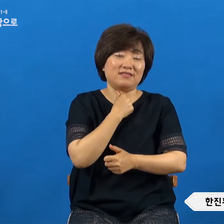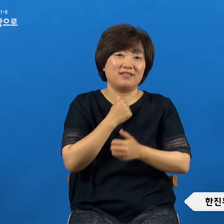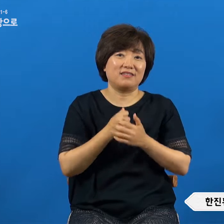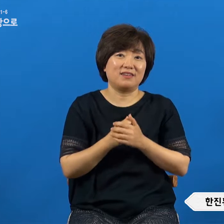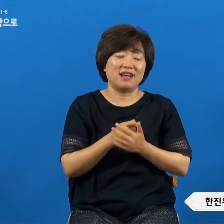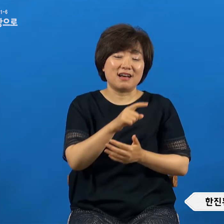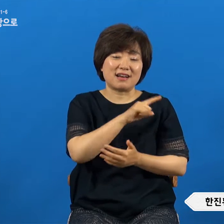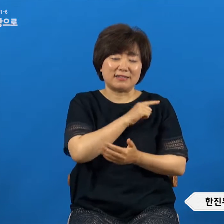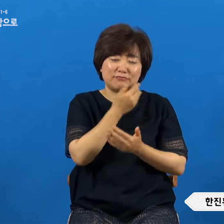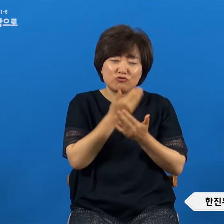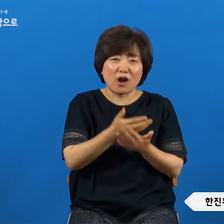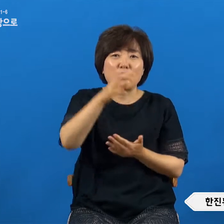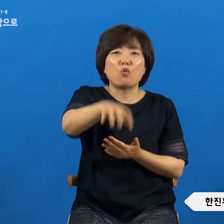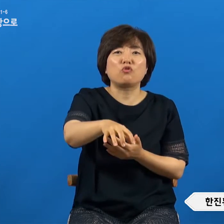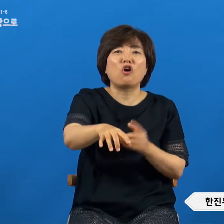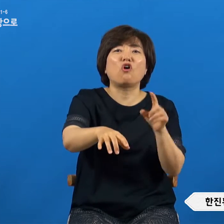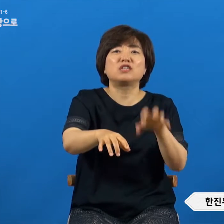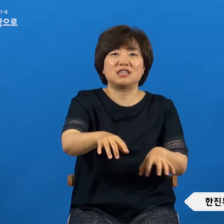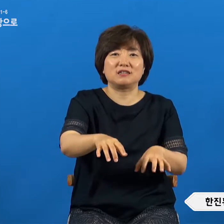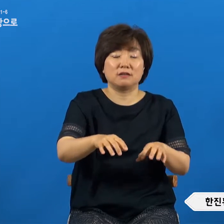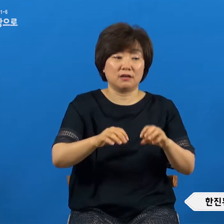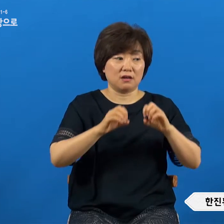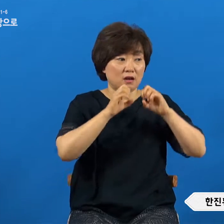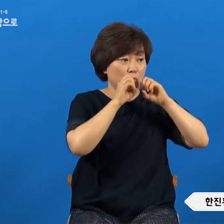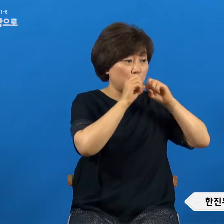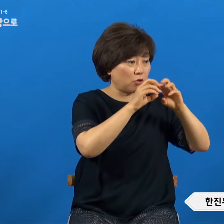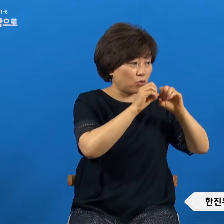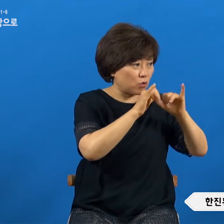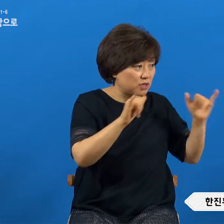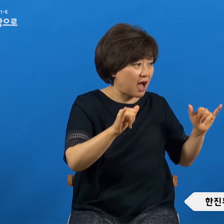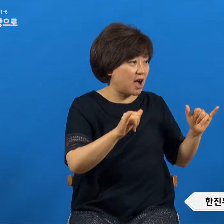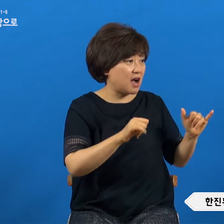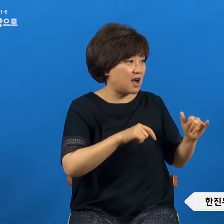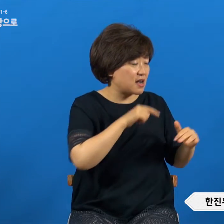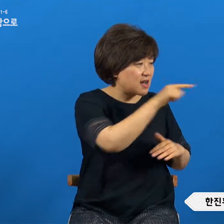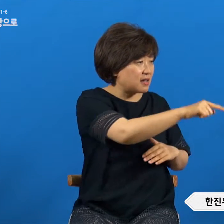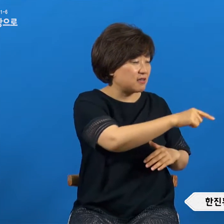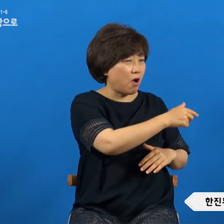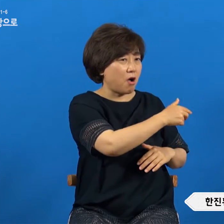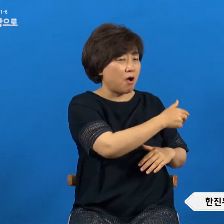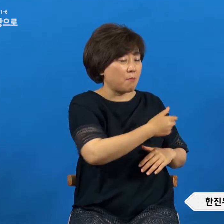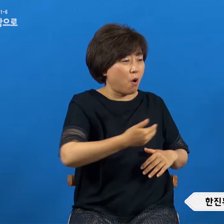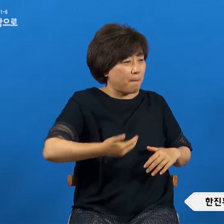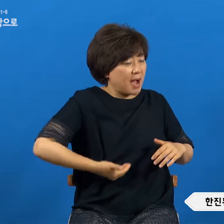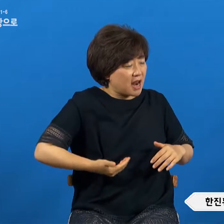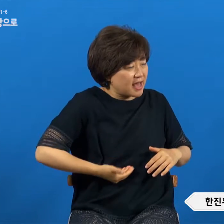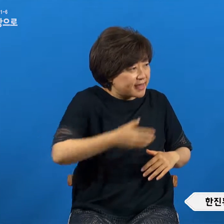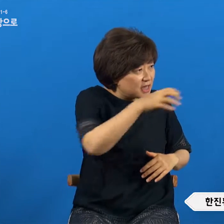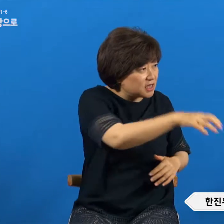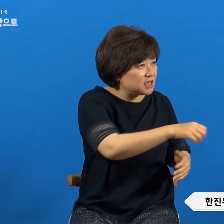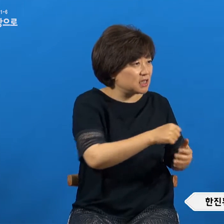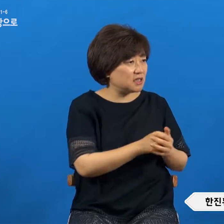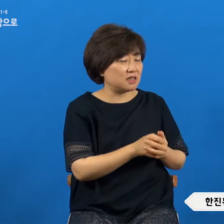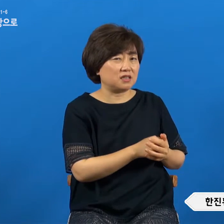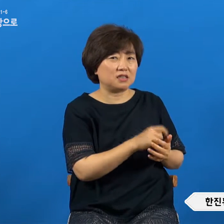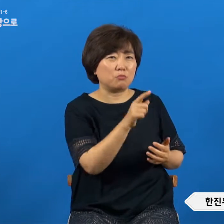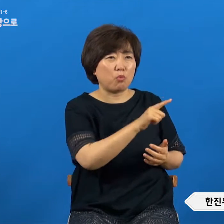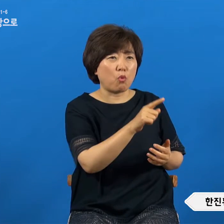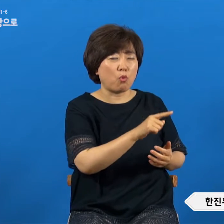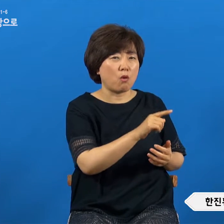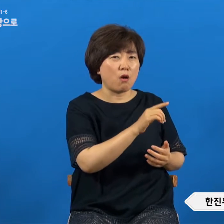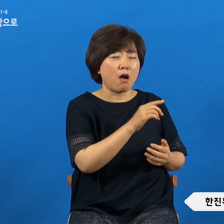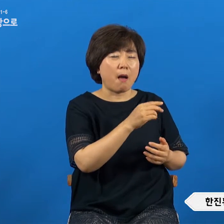최전방이 어디입니까? 선교사가 되어서 저 방글라데시나 베트남으로 갈 때에 그게 최전방으로